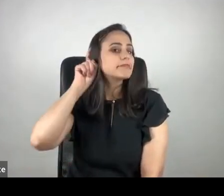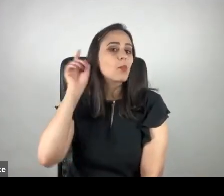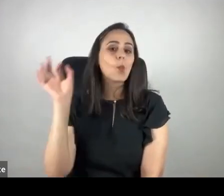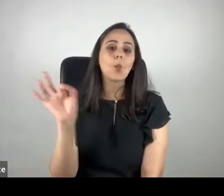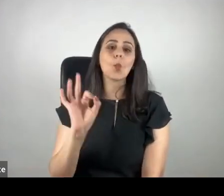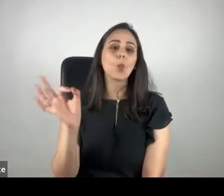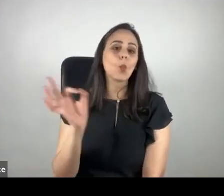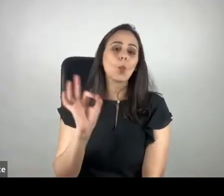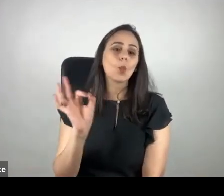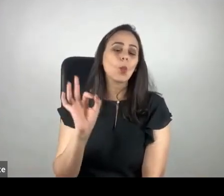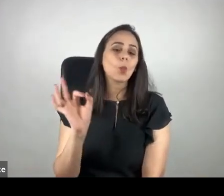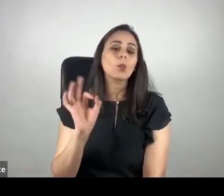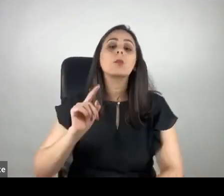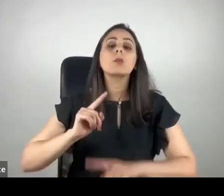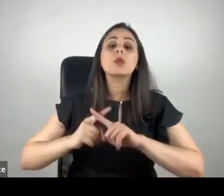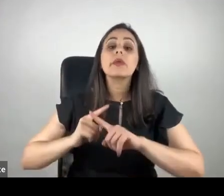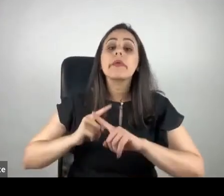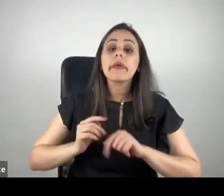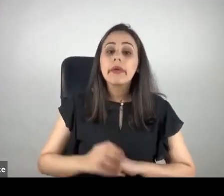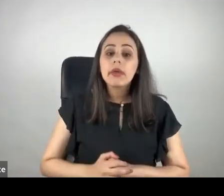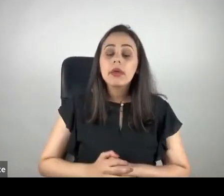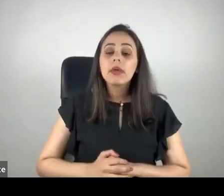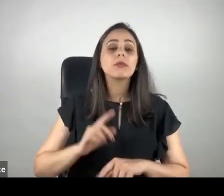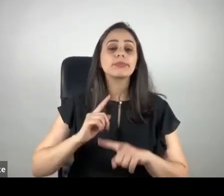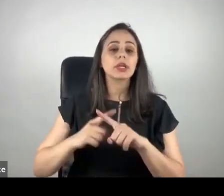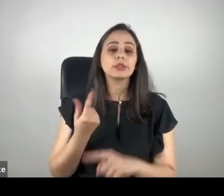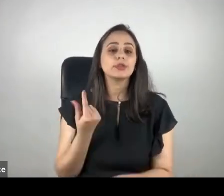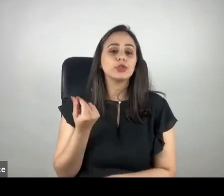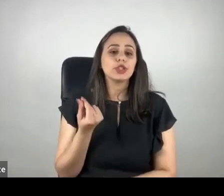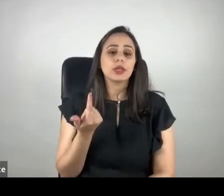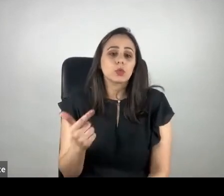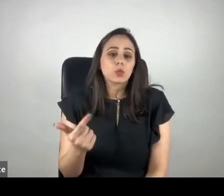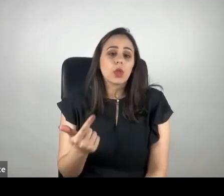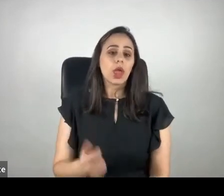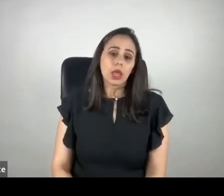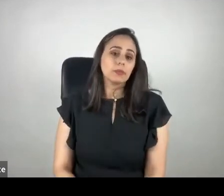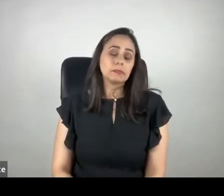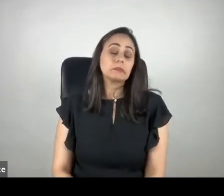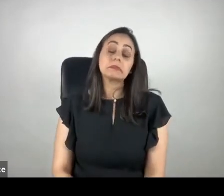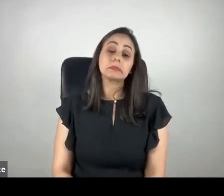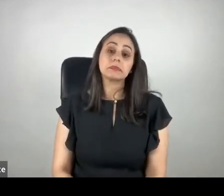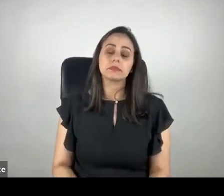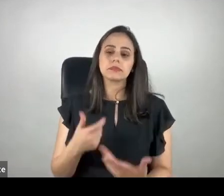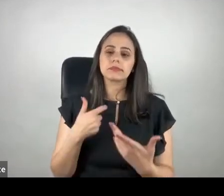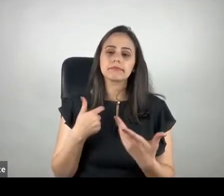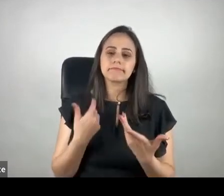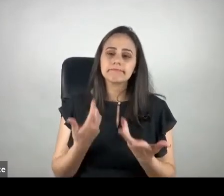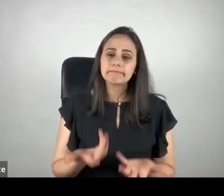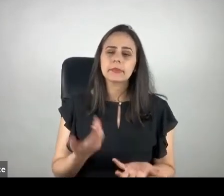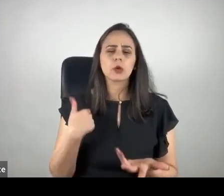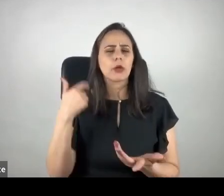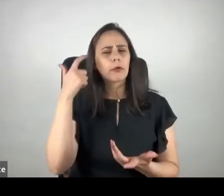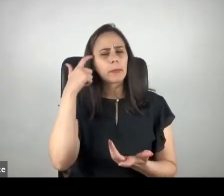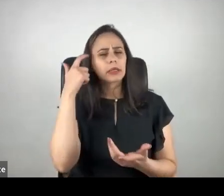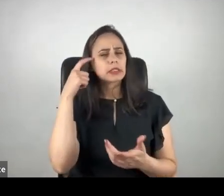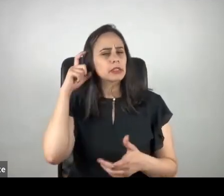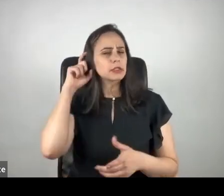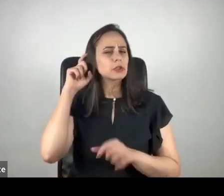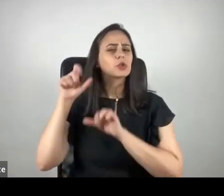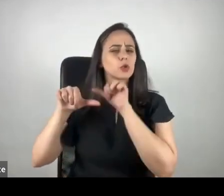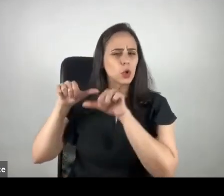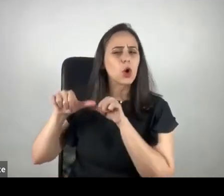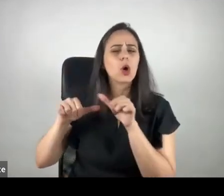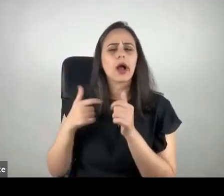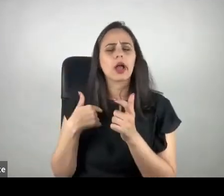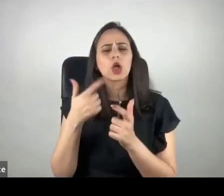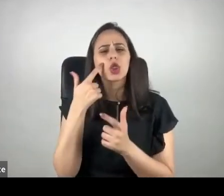auditivo por falta de condições financeiras. Eu estava até para esse ano trocar, estou vendo algumas possibilidades.